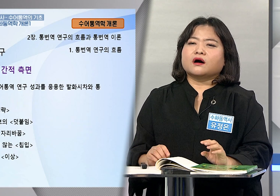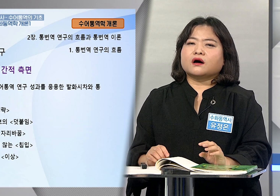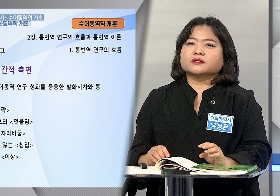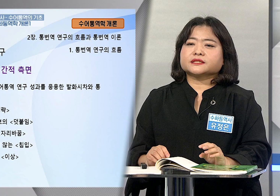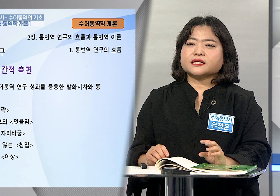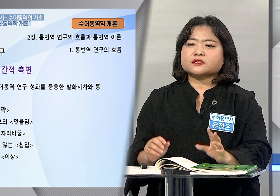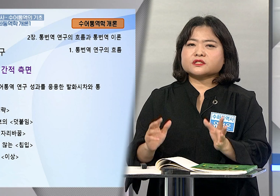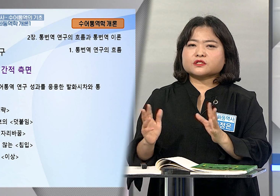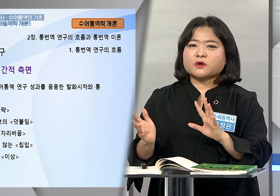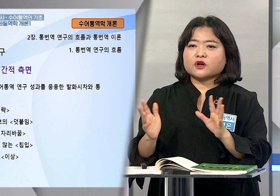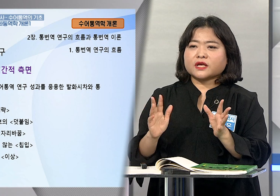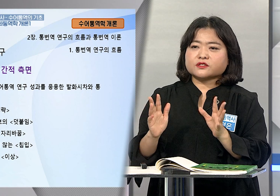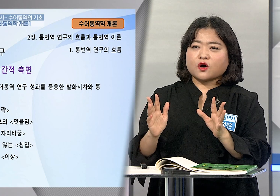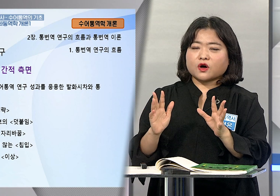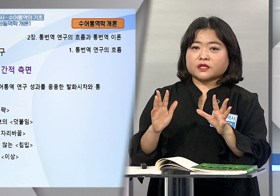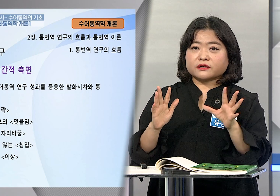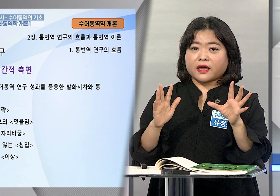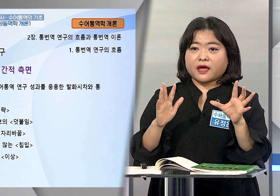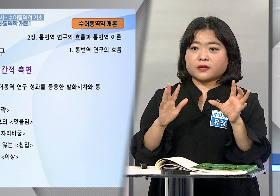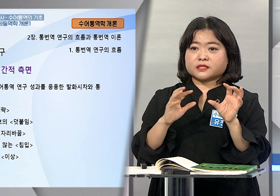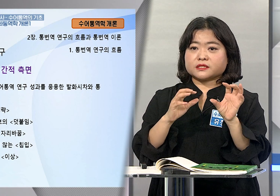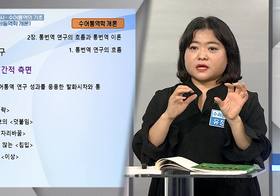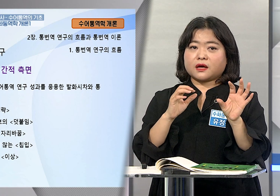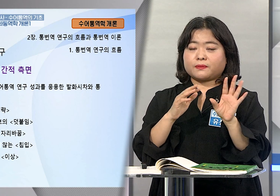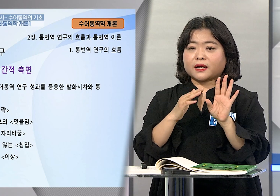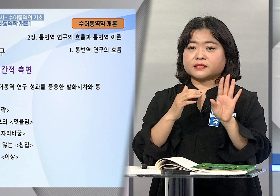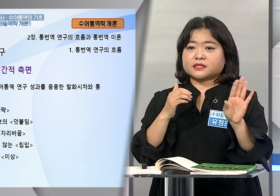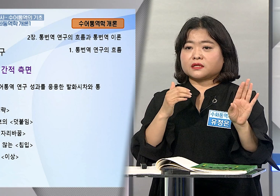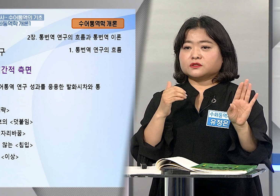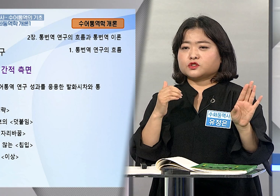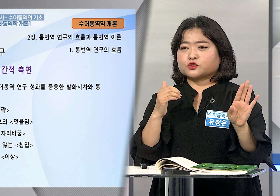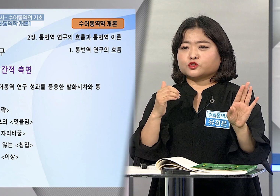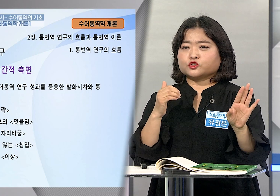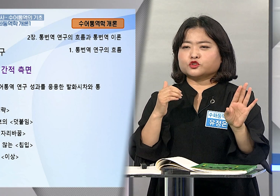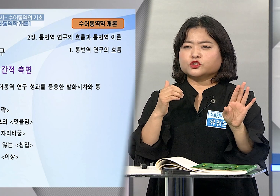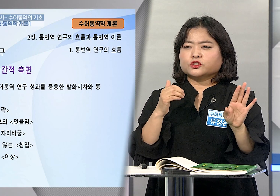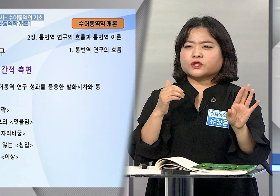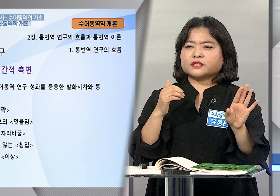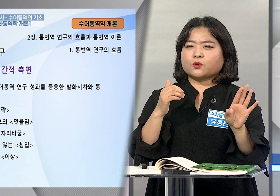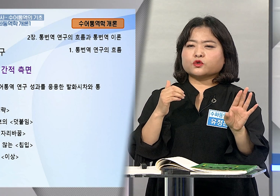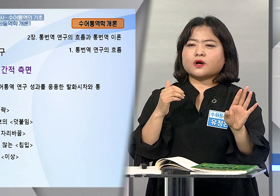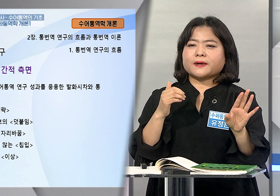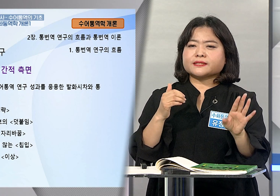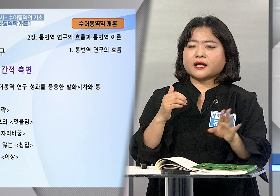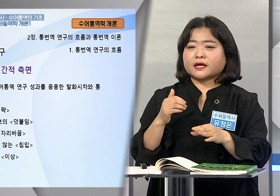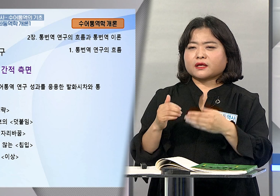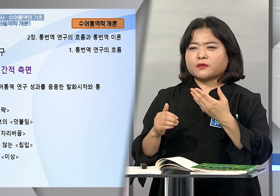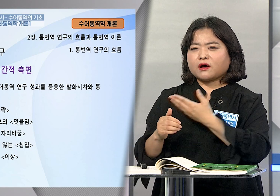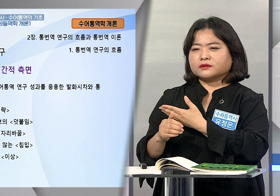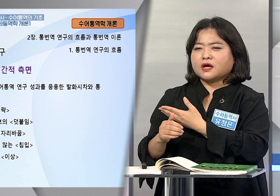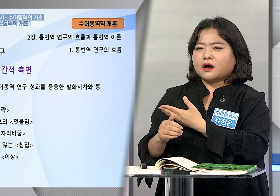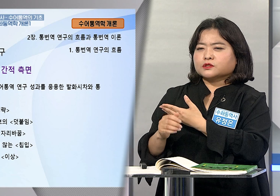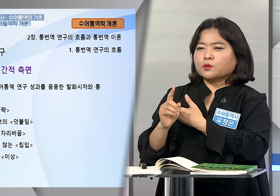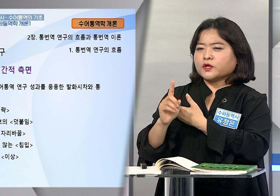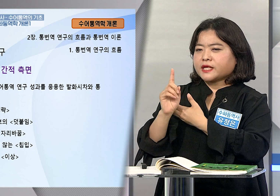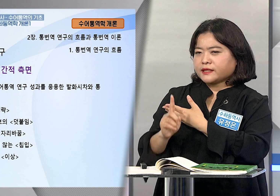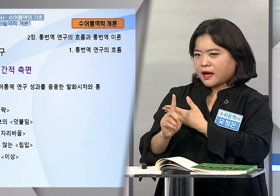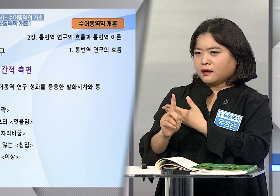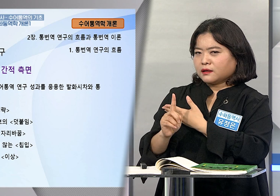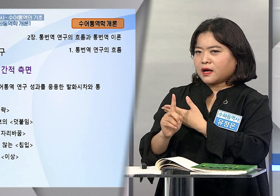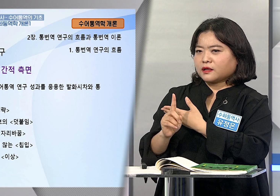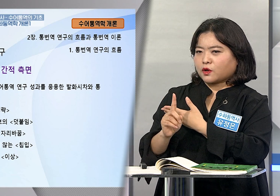그래서 시간적인 측면에서 이렇게 발화 시차가 늦어지고 굉장히 오류가 발생하게 되면